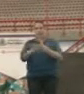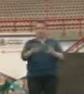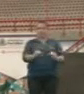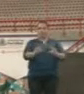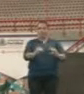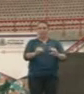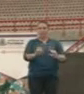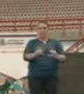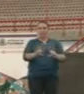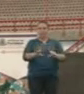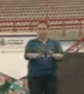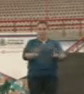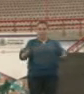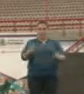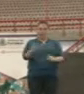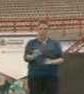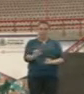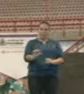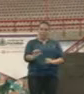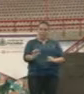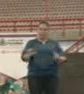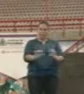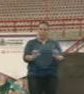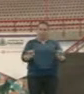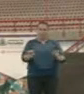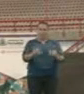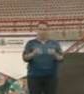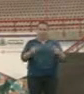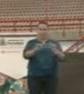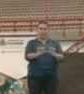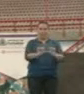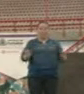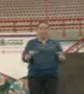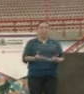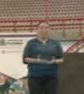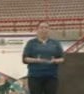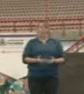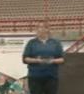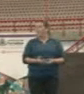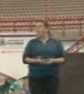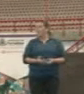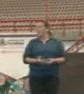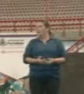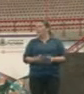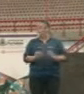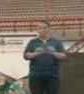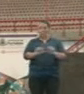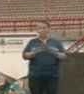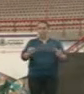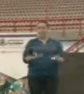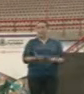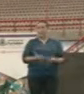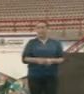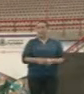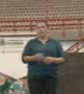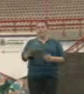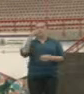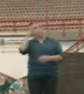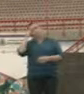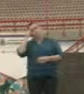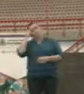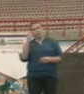Que o pessoal vem no colchonete tão fino que ele não é um colchonete, é imprimido o colchonete. Você imprime. O bicho é tão fino que você, quando deita no